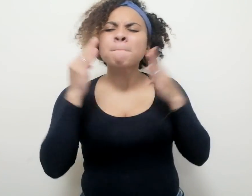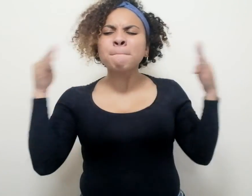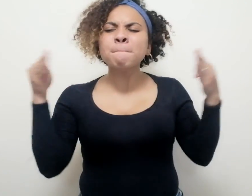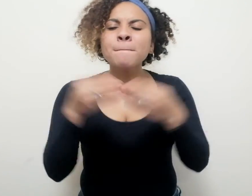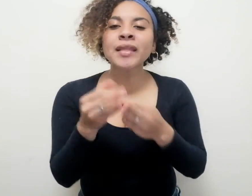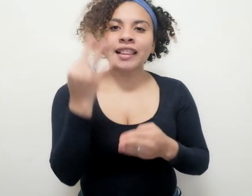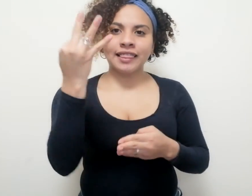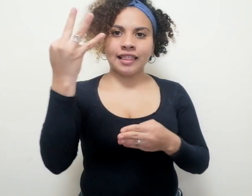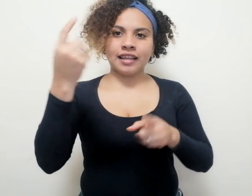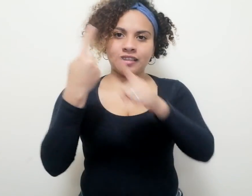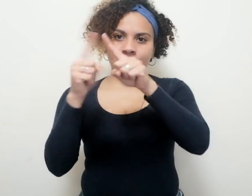momentos diferentes.